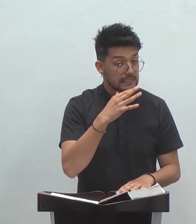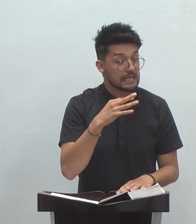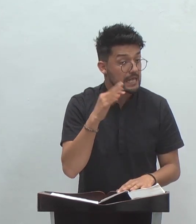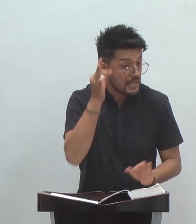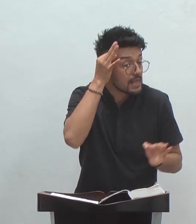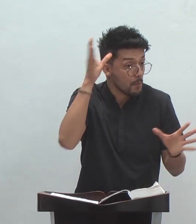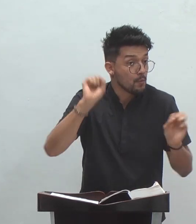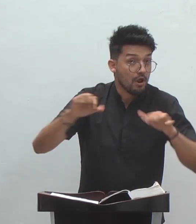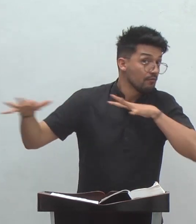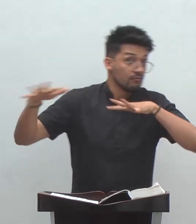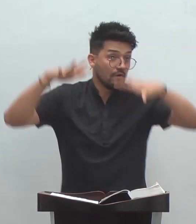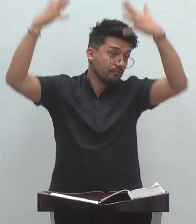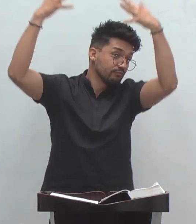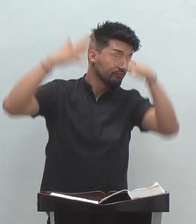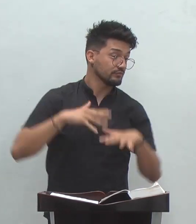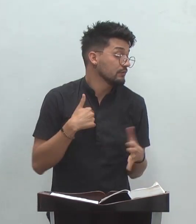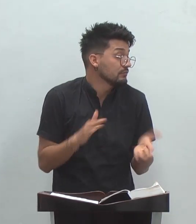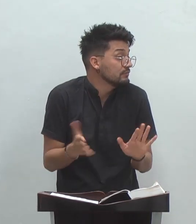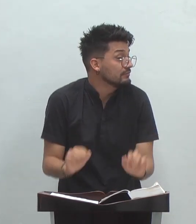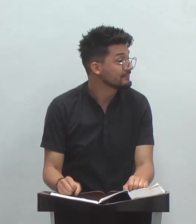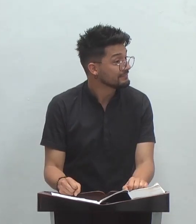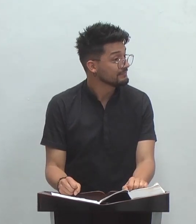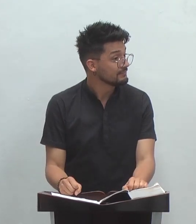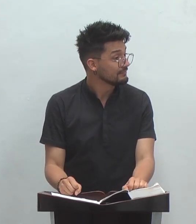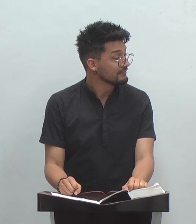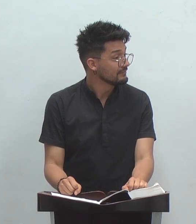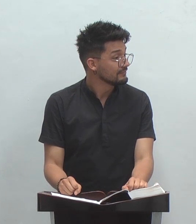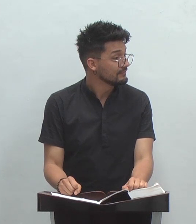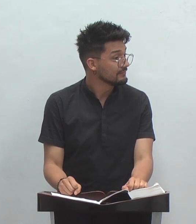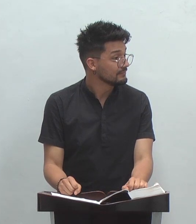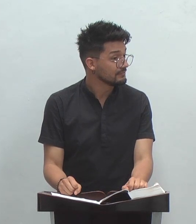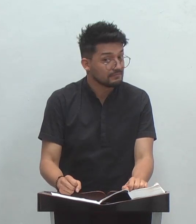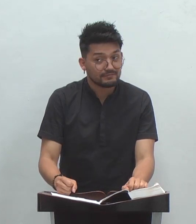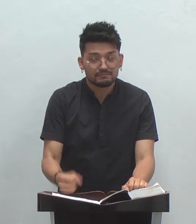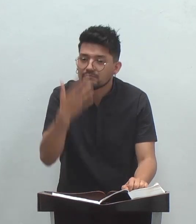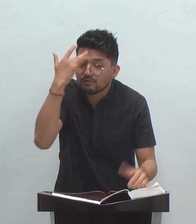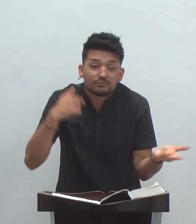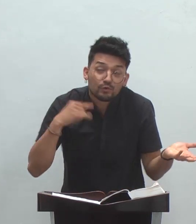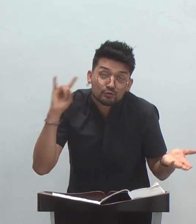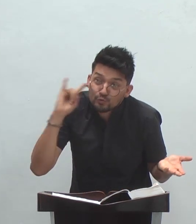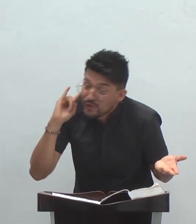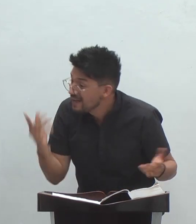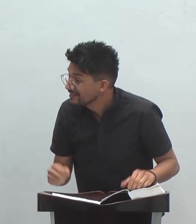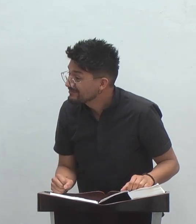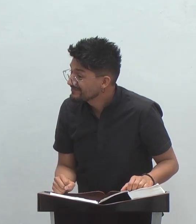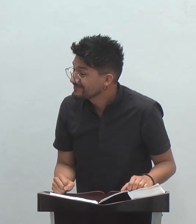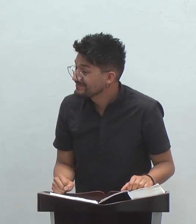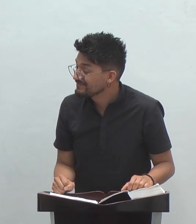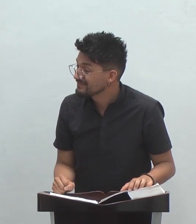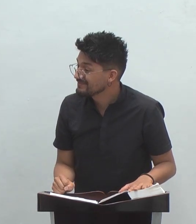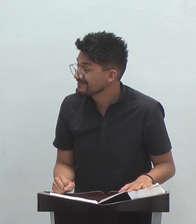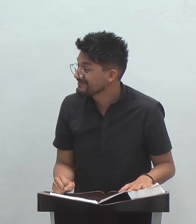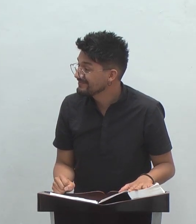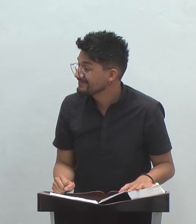me cogió la tarde. Seguramente sonó la alarma del sismo y todos salieron y yo no escuché y puede que todo caiga encima mío.